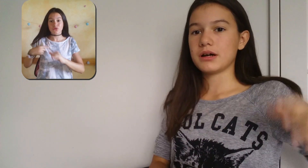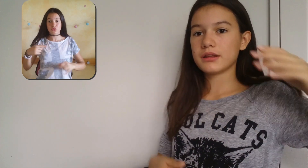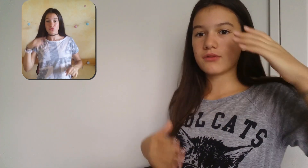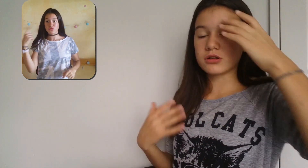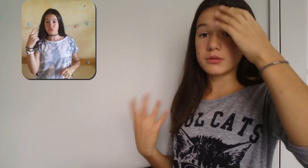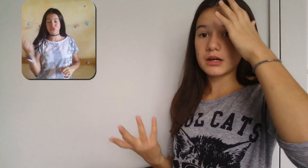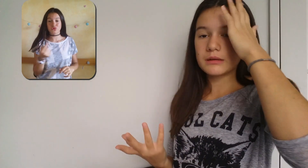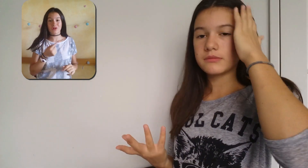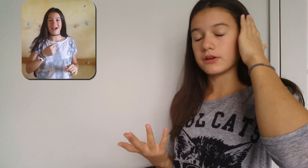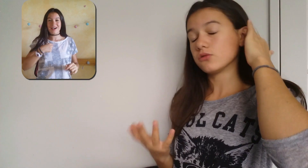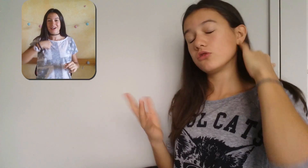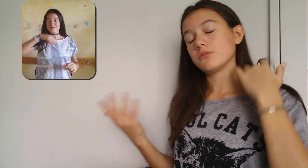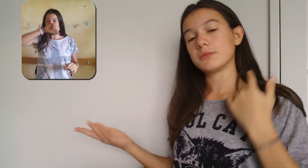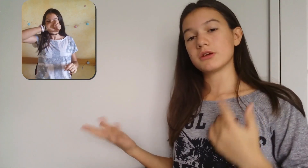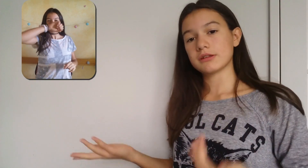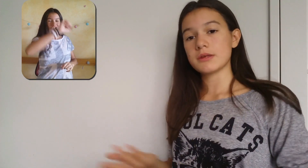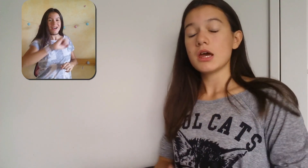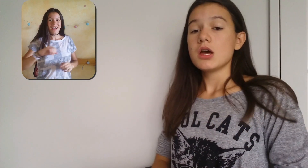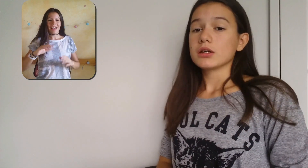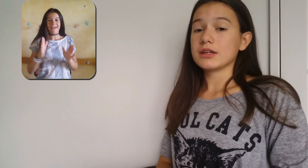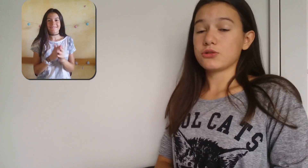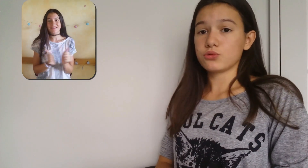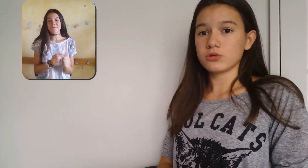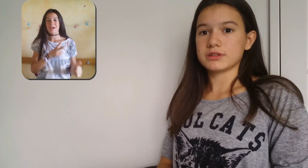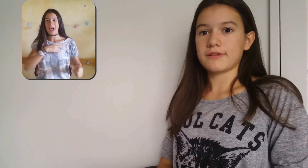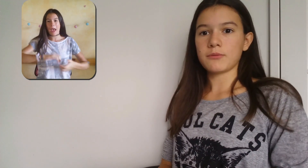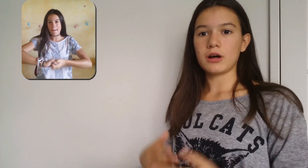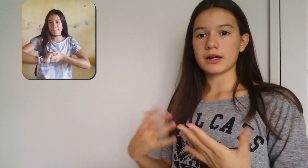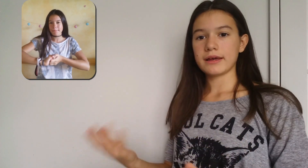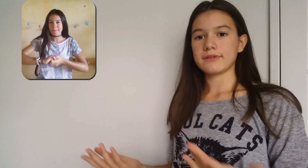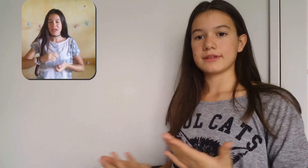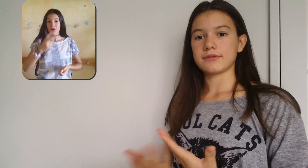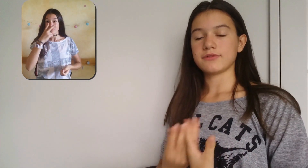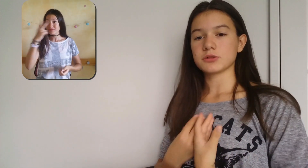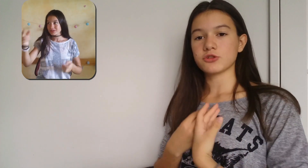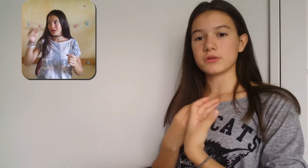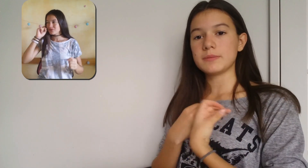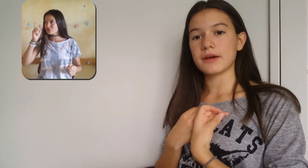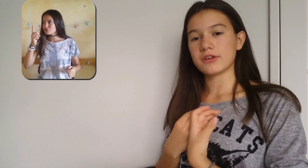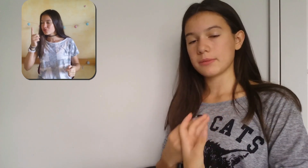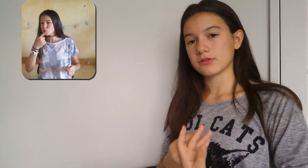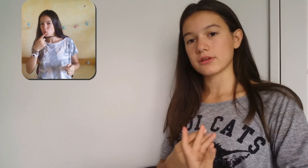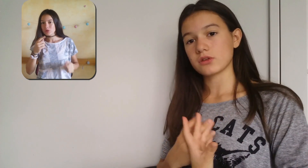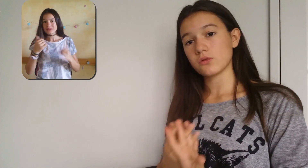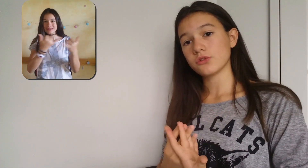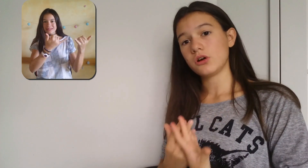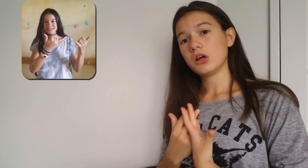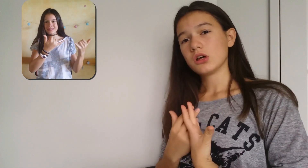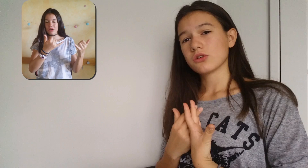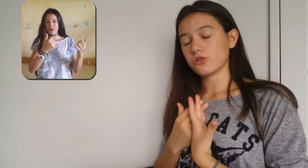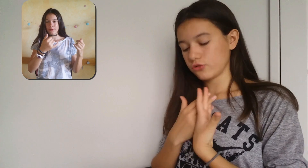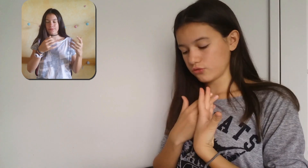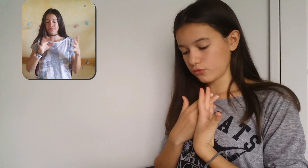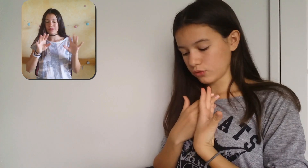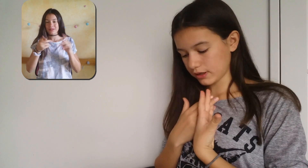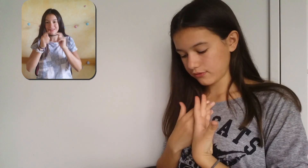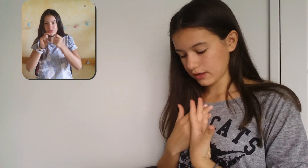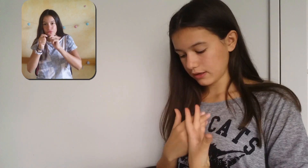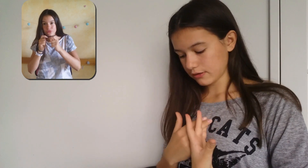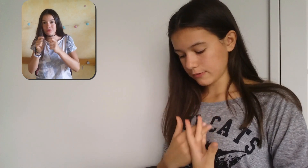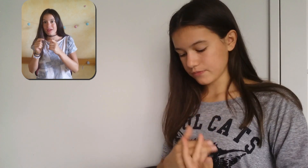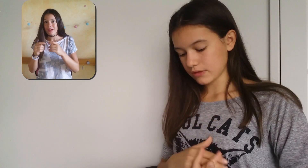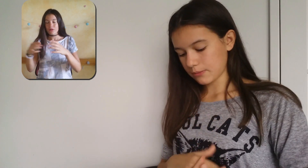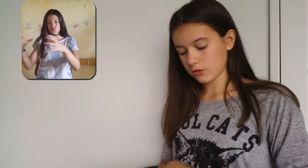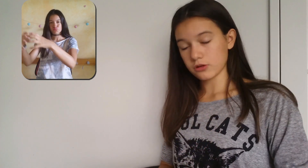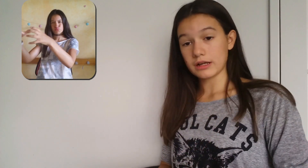que d'avoir une meilleure amie, enfin une de mes meilleures amies qui est sourde, c'est vraiment un rêve et franchement je suis hyper fière parce que ça faisait longtemps que je